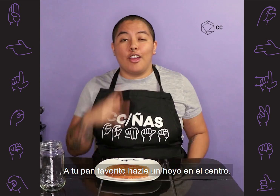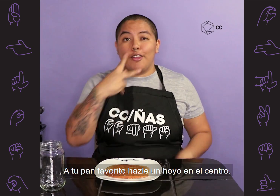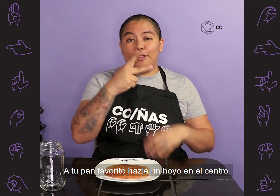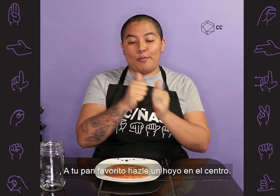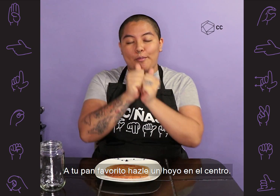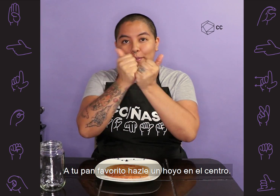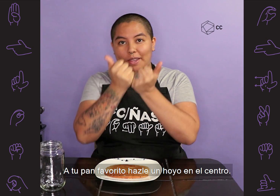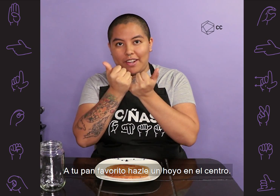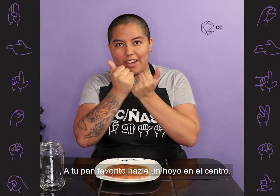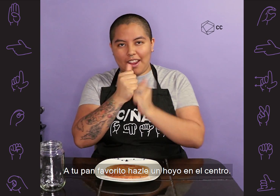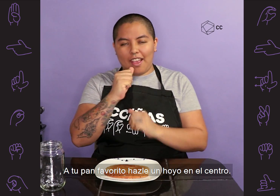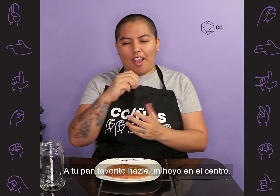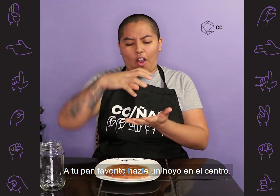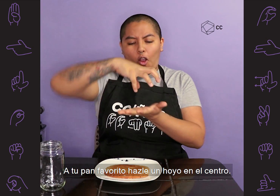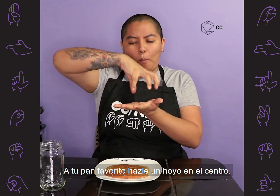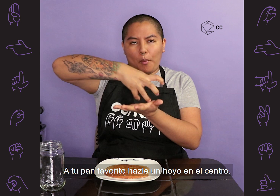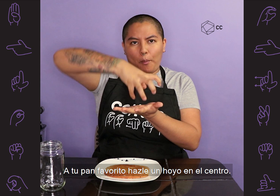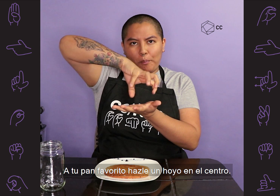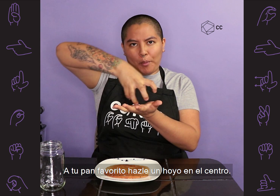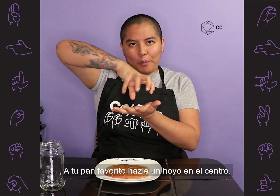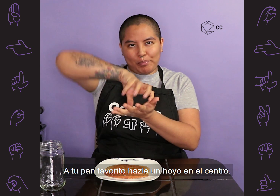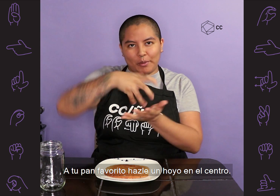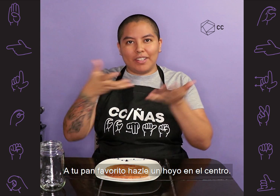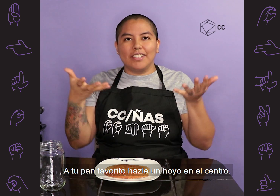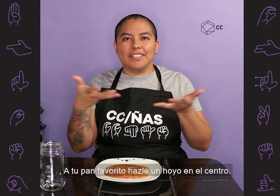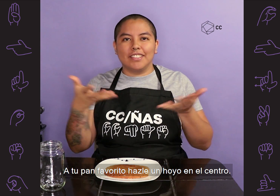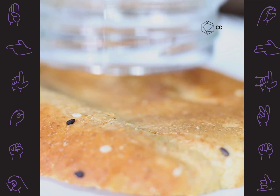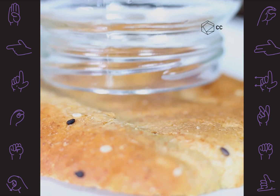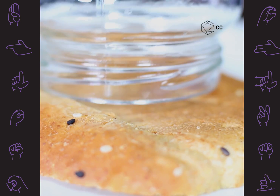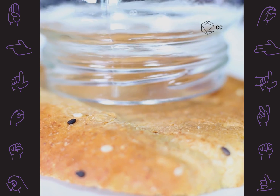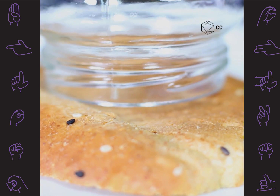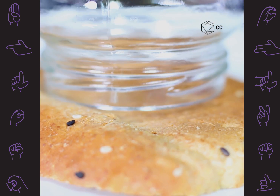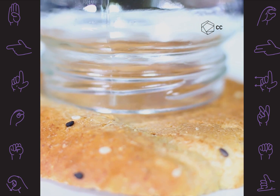A tu pan favorito, hazle un hoyo en el centro.